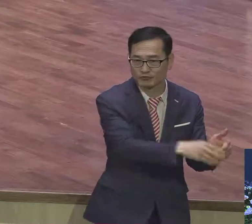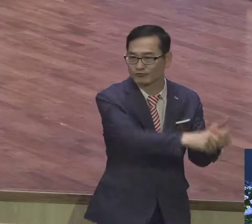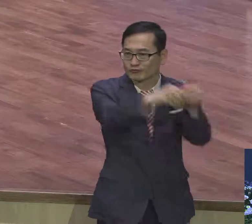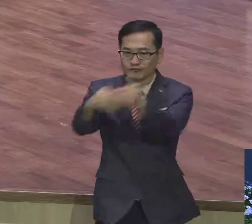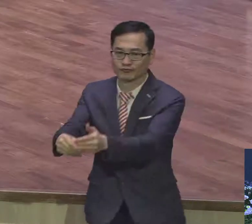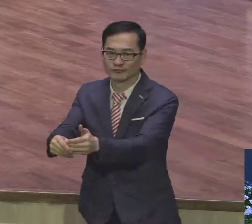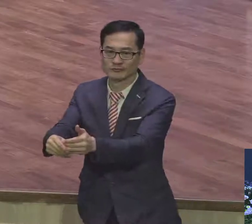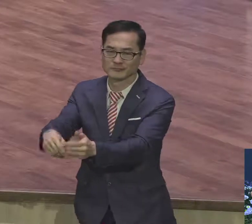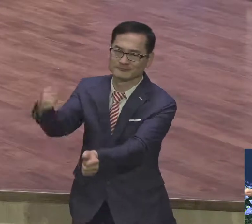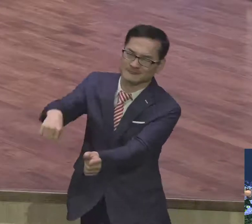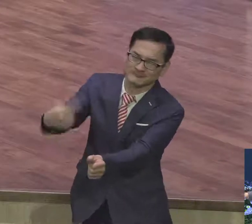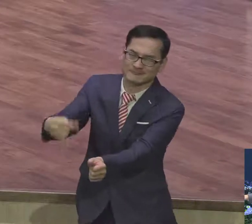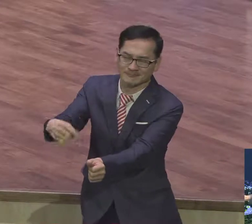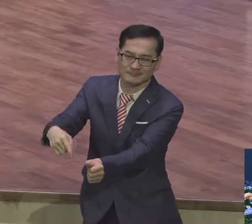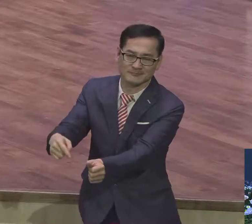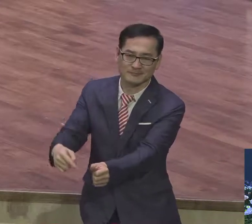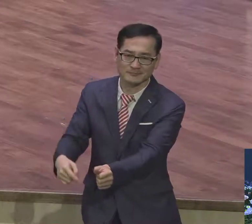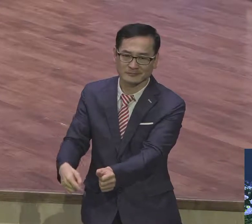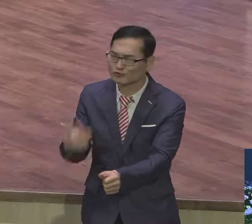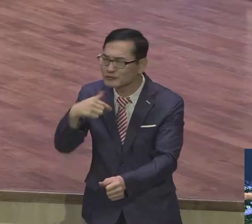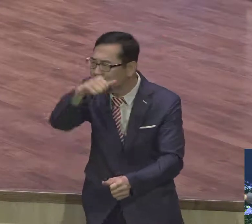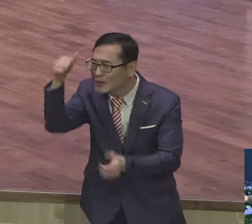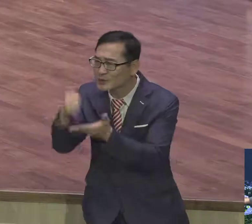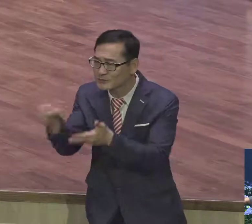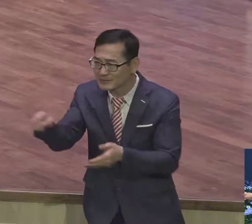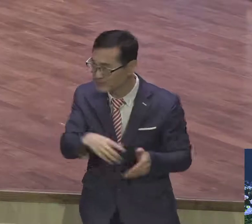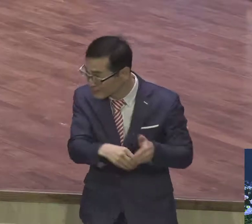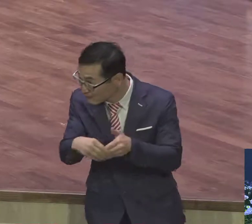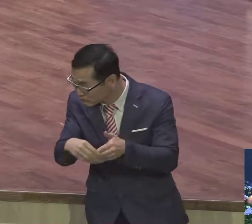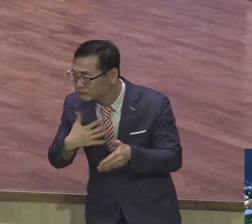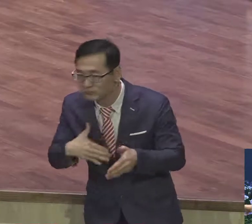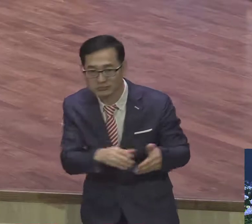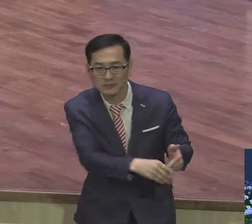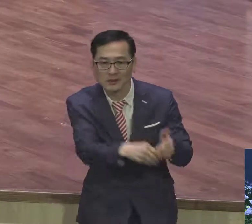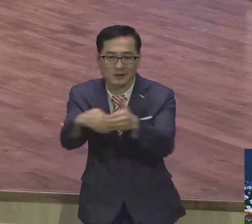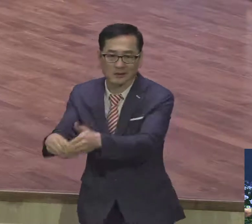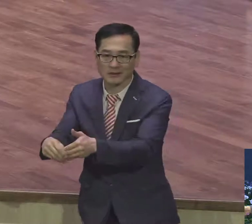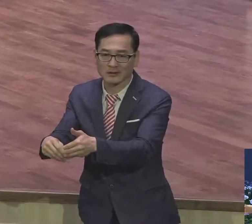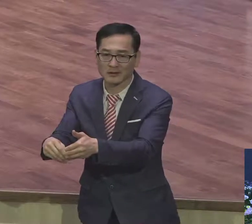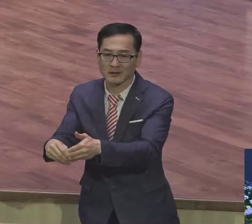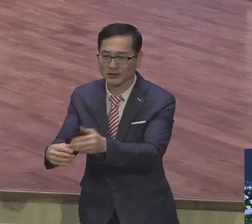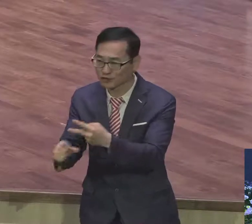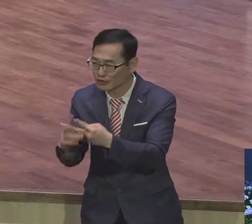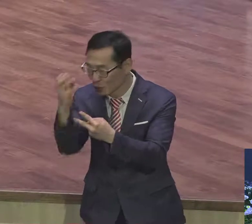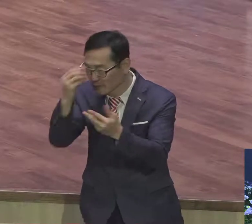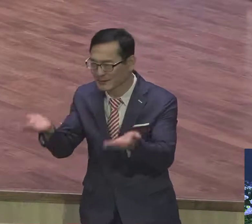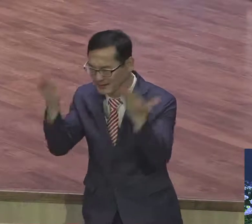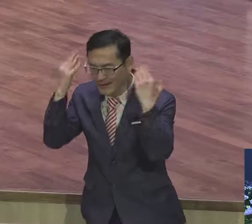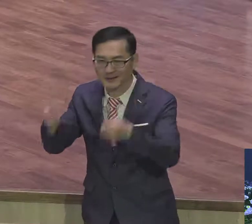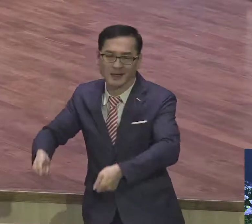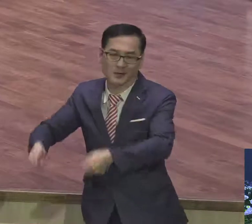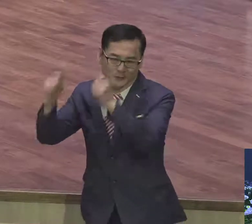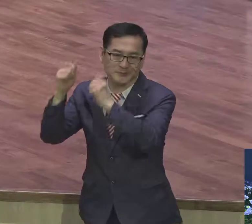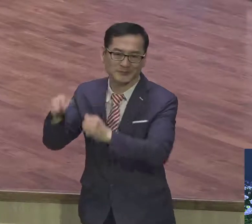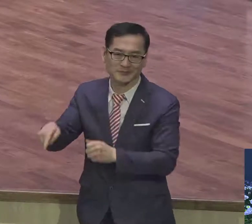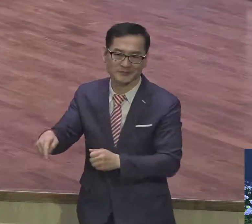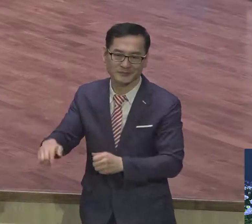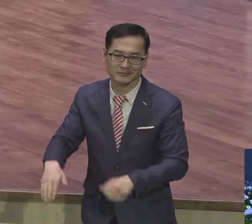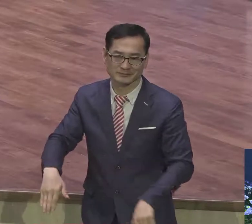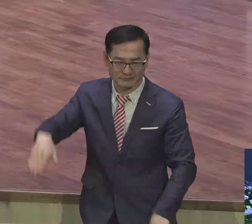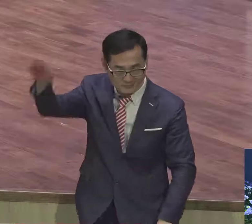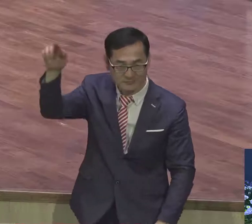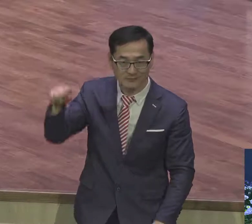그 장로 하나가 와서 데려가겠대요. 데려가서 중학교 고등학교 다 공부하는 하나님이 다 하신다니까요.